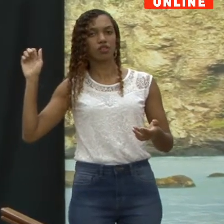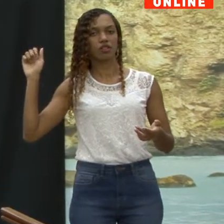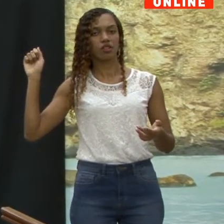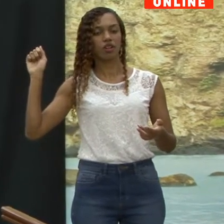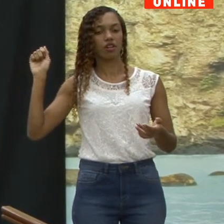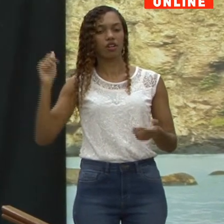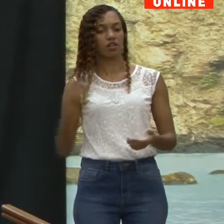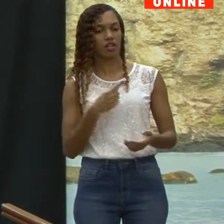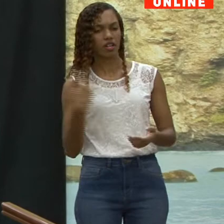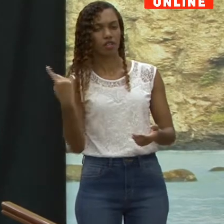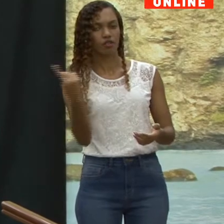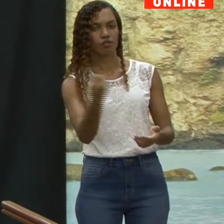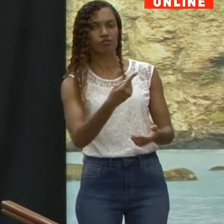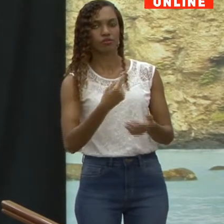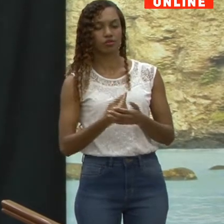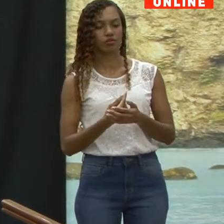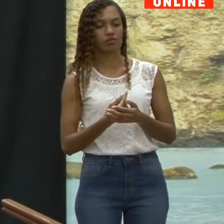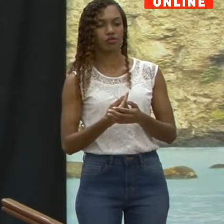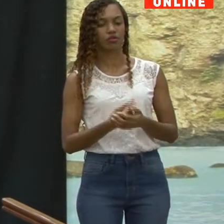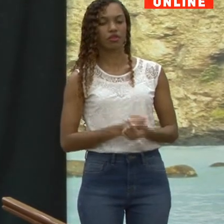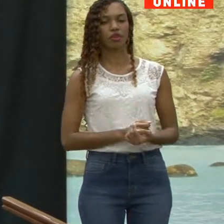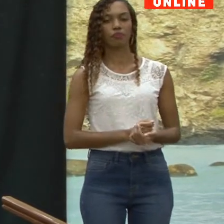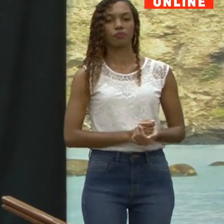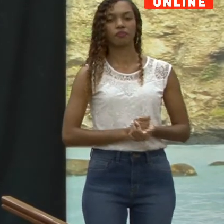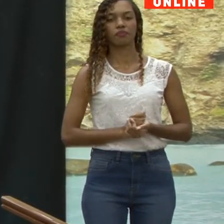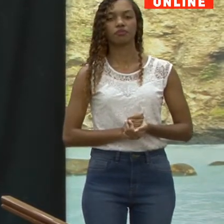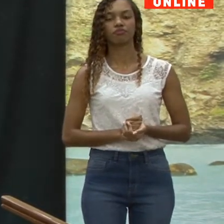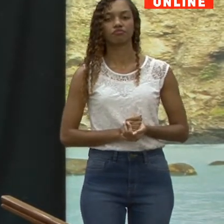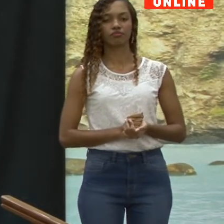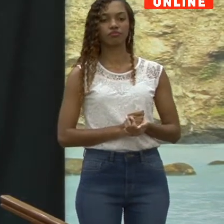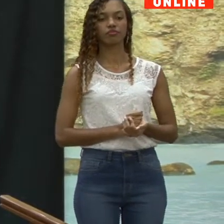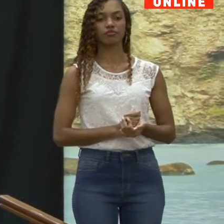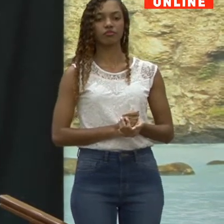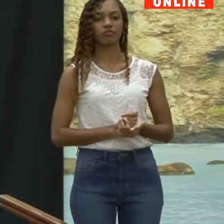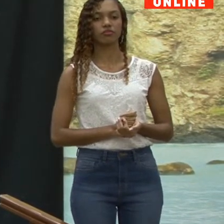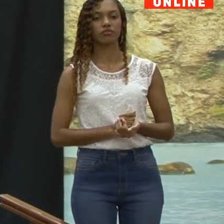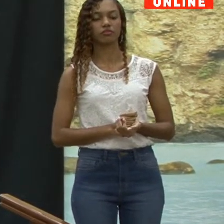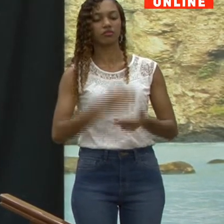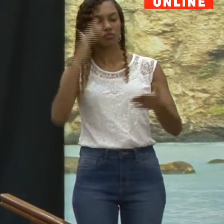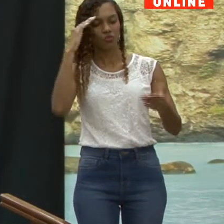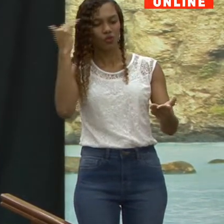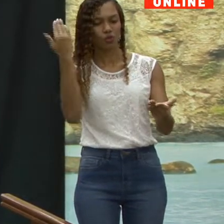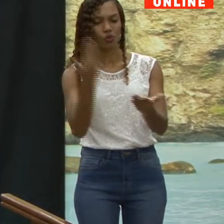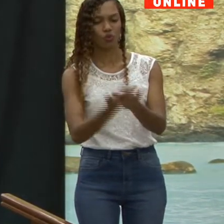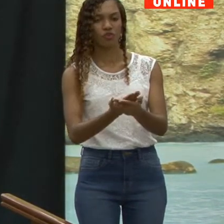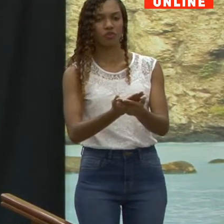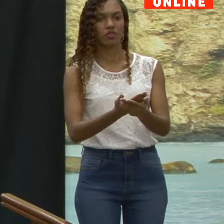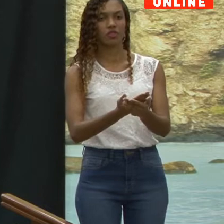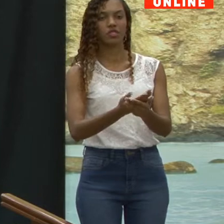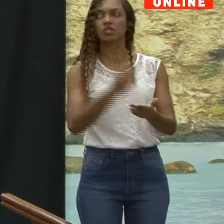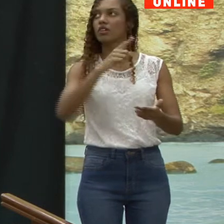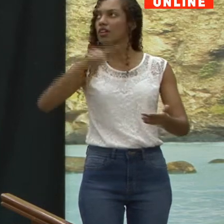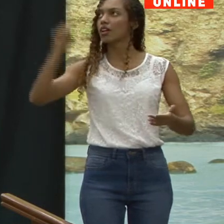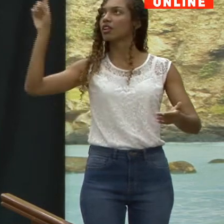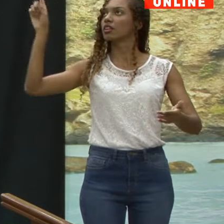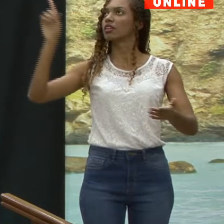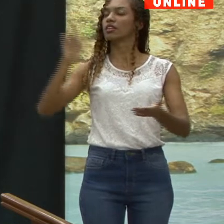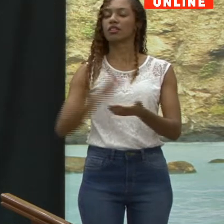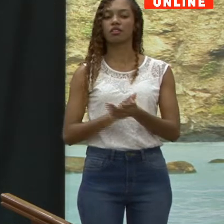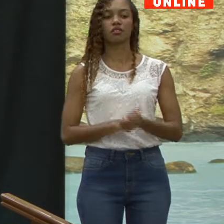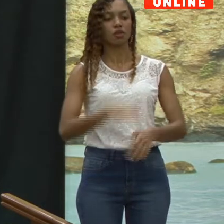dEle. Gerar em nós maior confiança nEle.